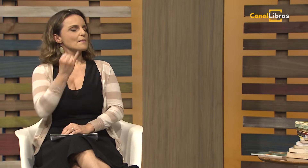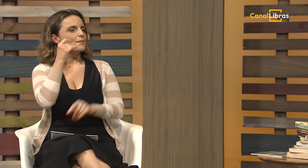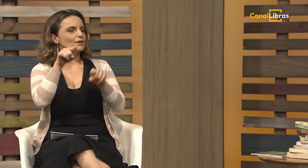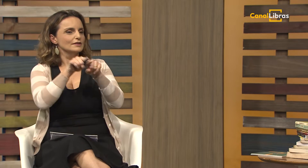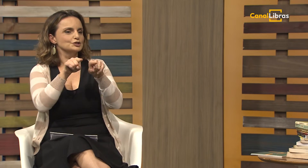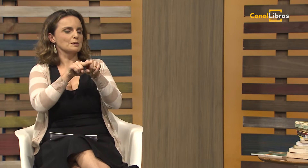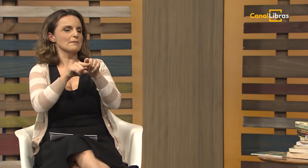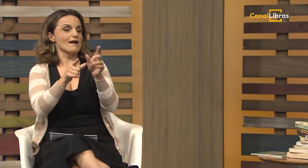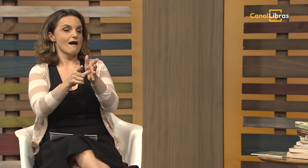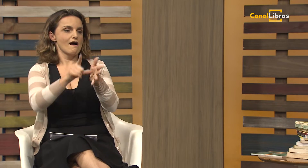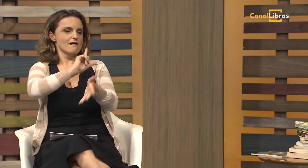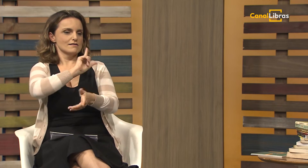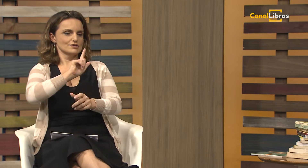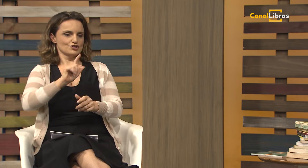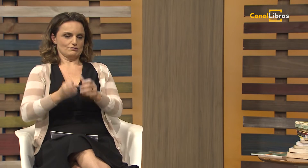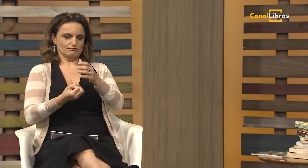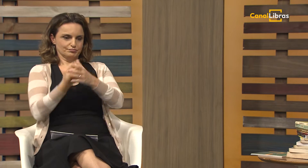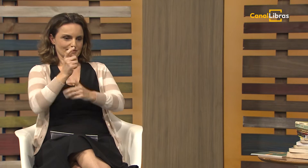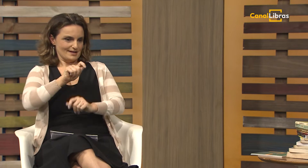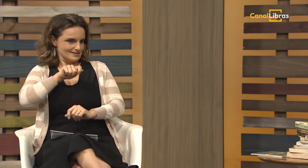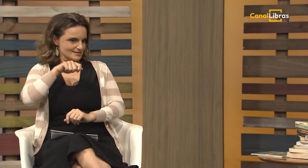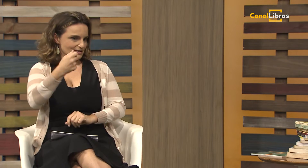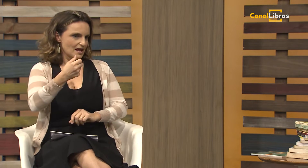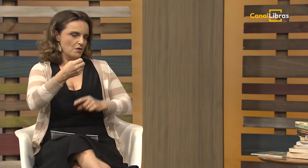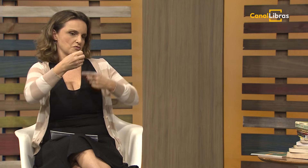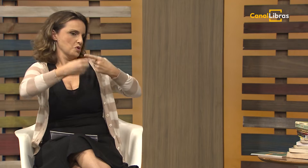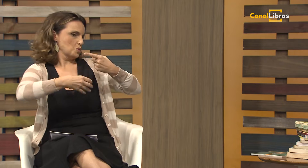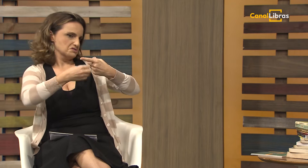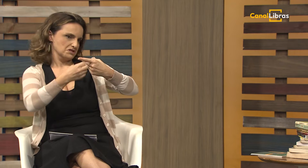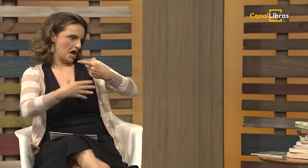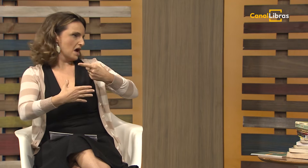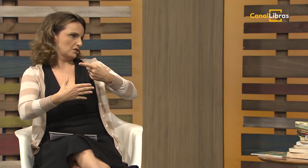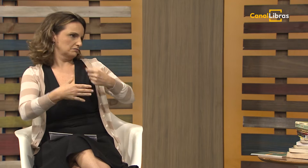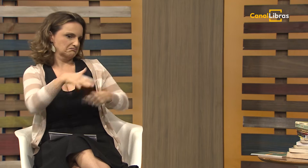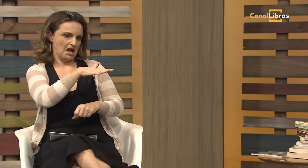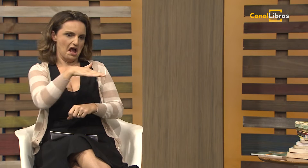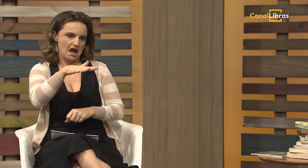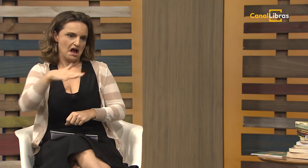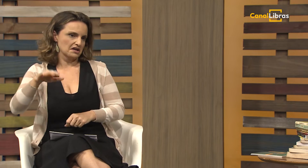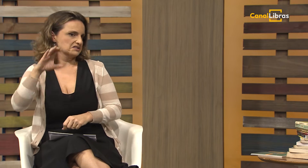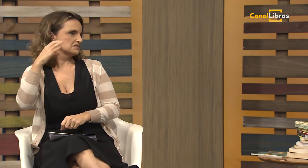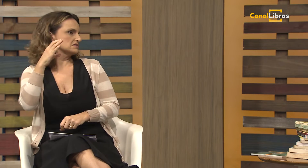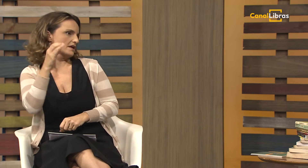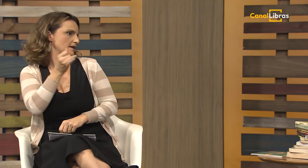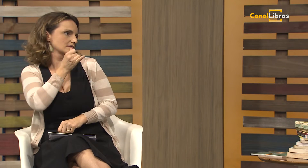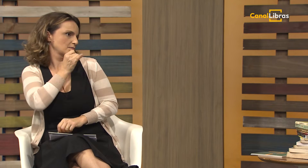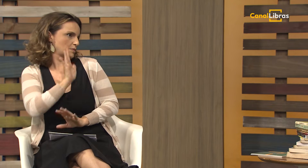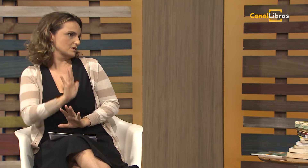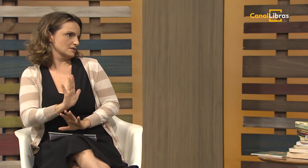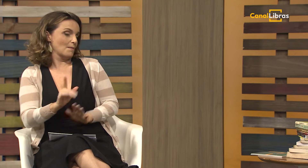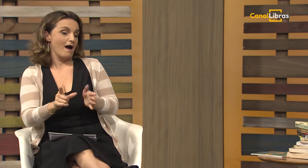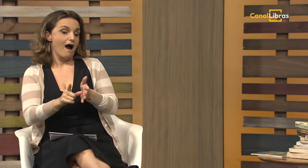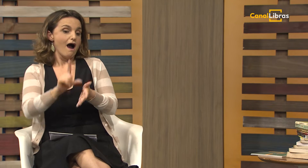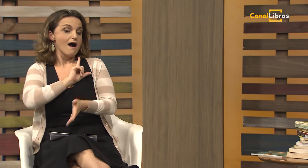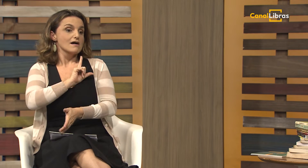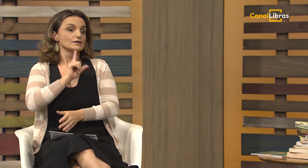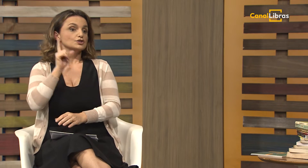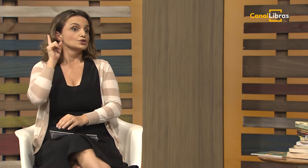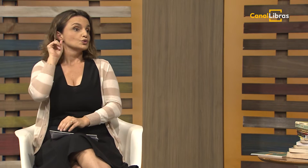também sabermos que antes da criação de um sinal, como por exemplo, dentro de um glossário em áreas como ciência, é importante